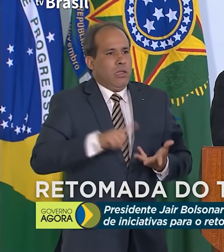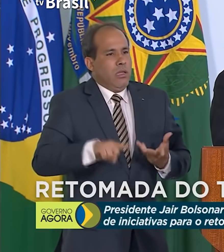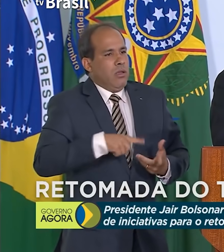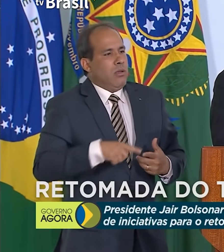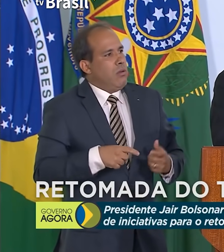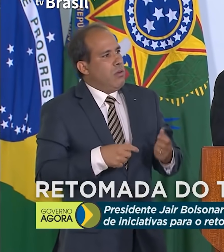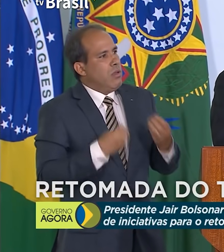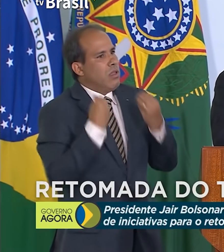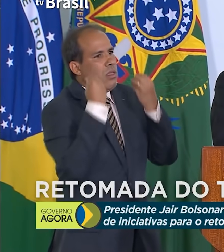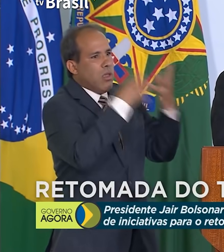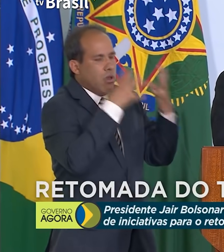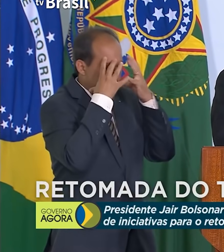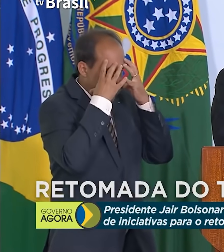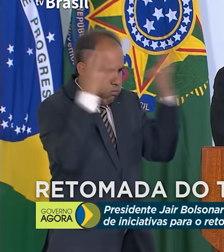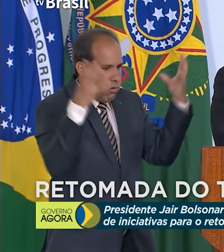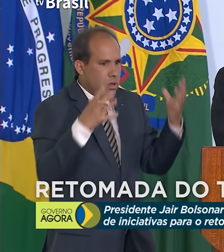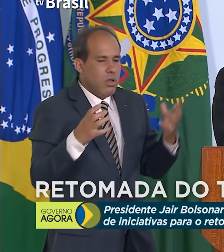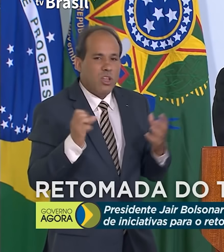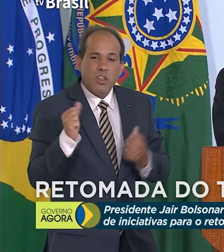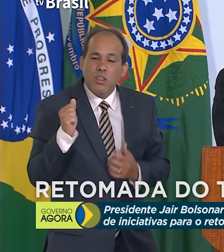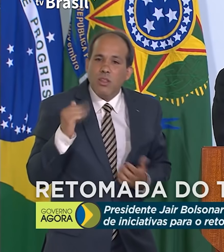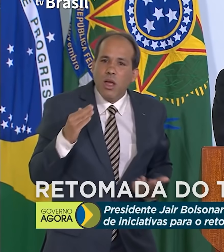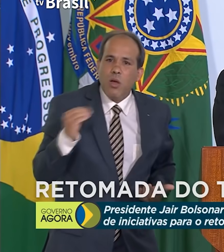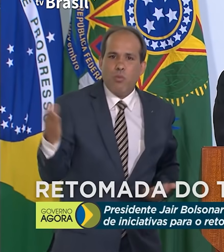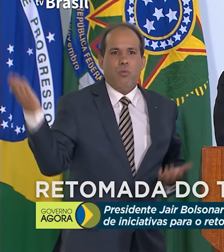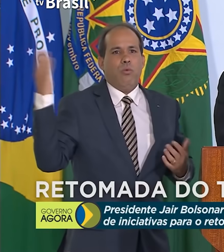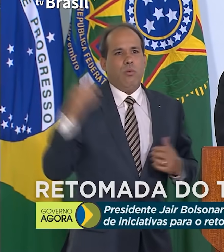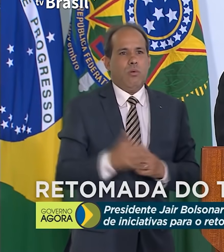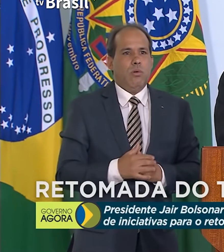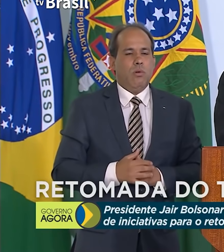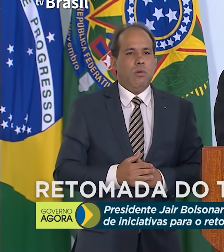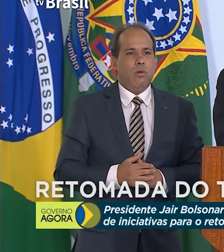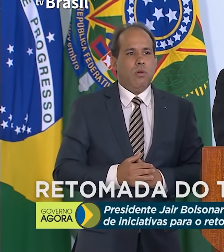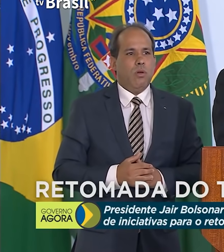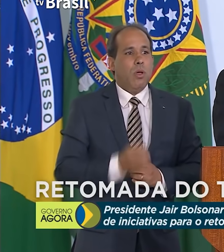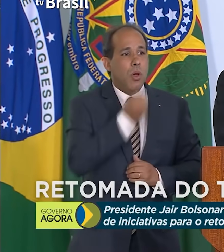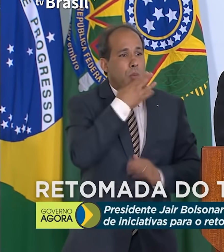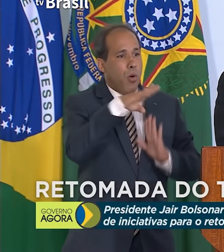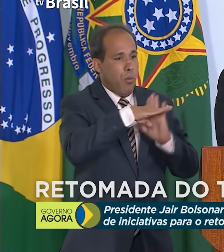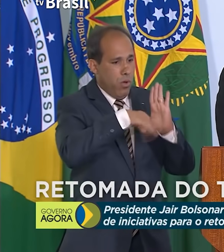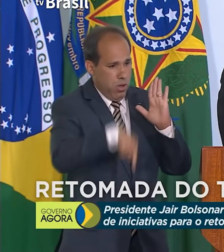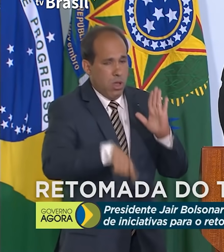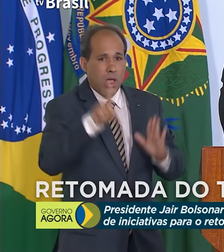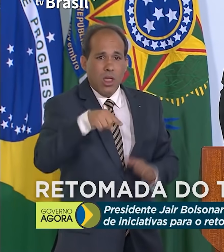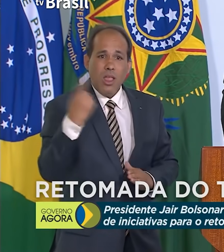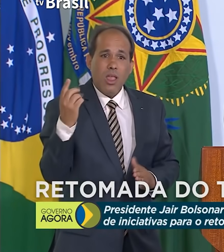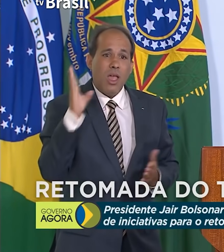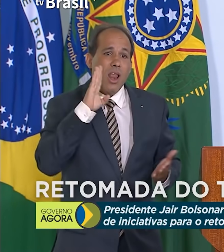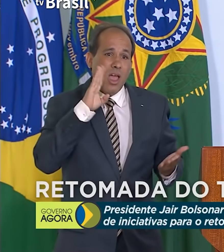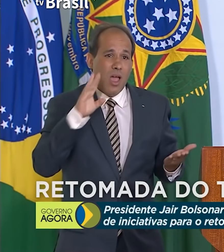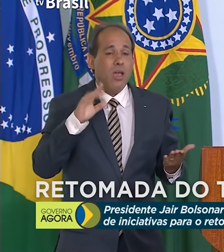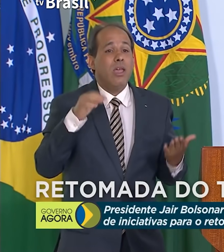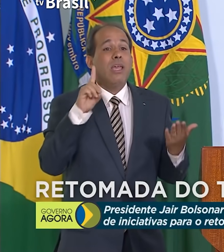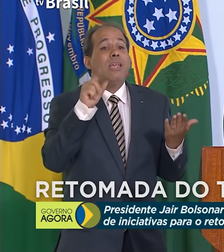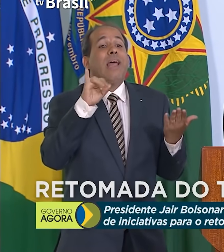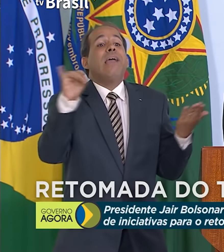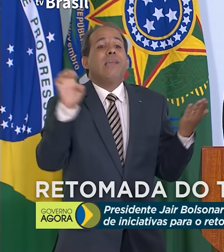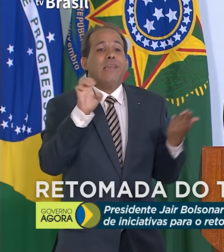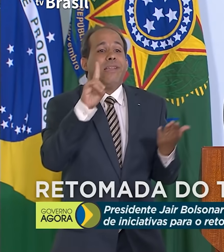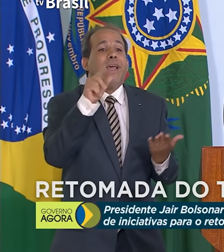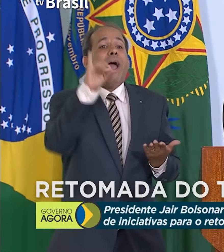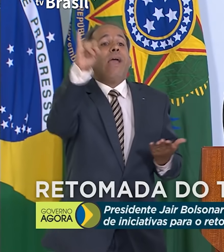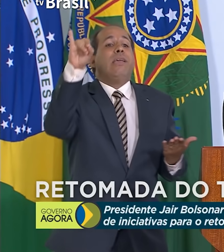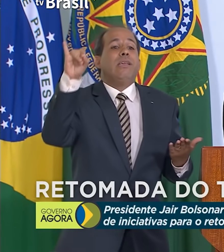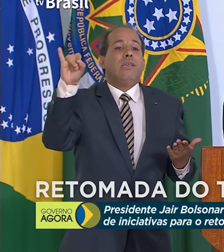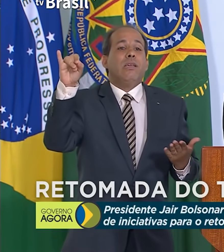produzir o bacanas evento bacana base daí né que daí para sair daí né